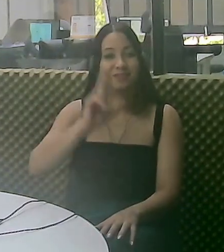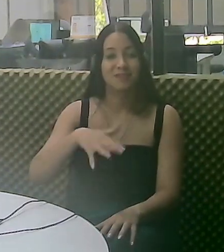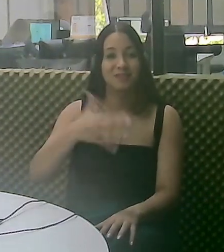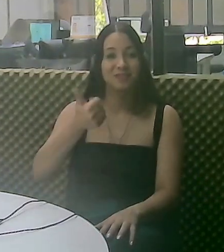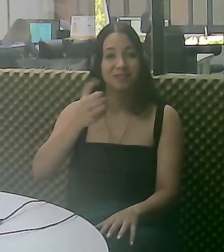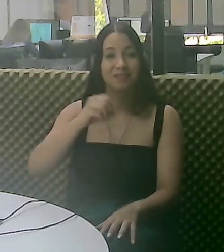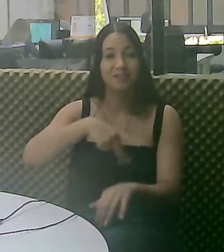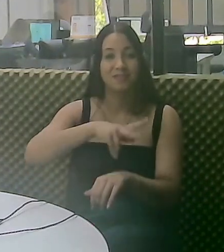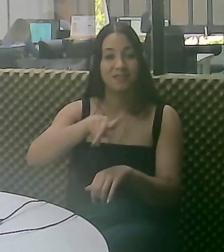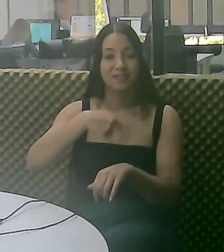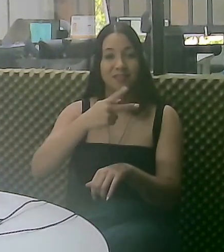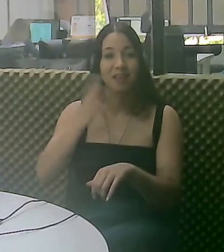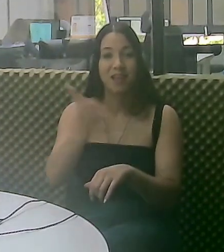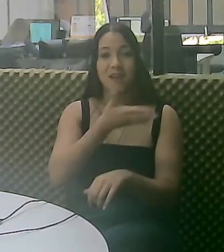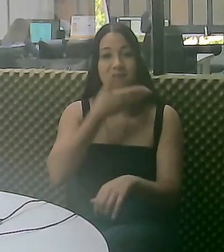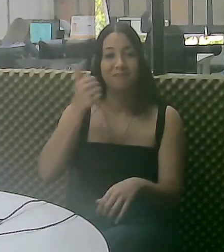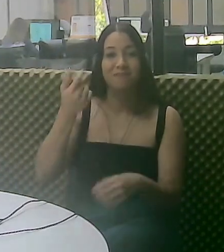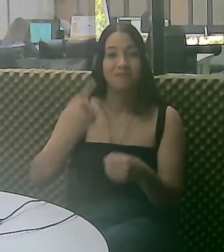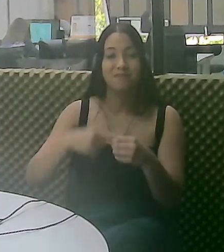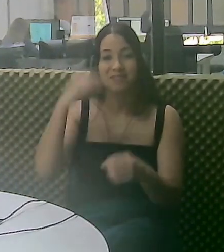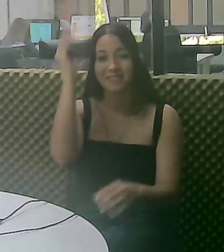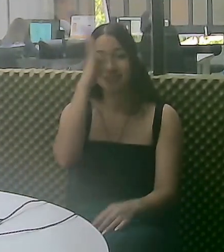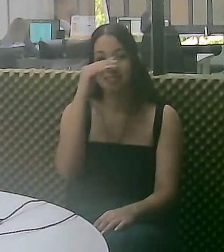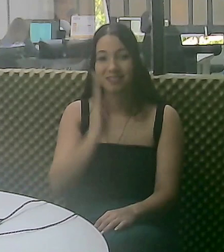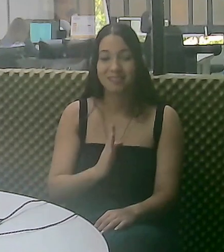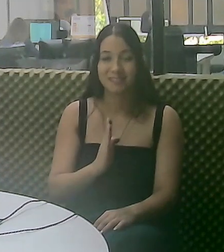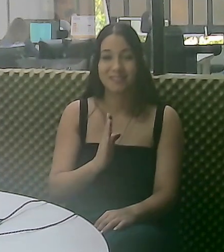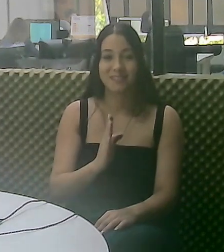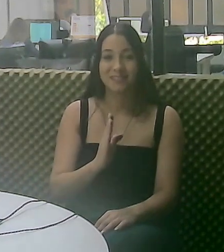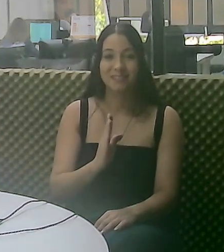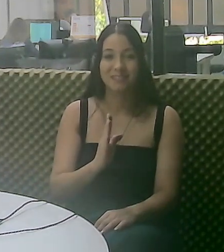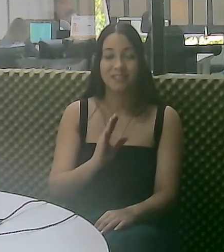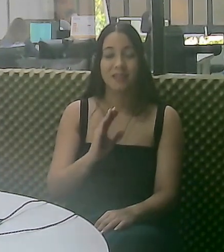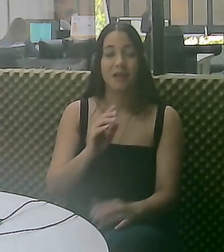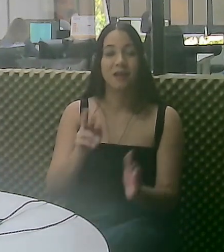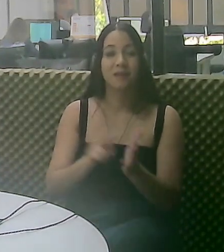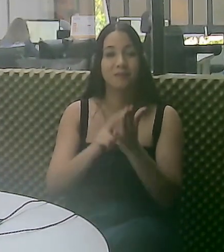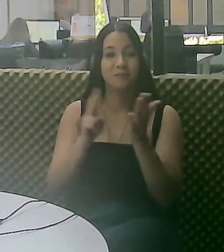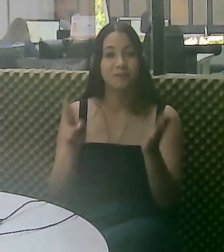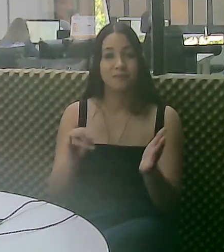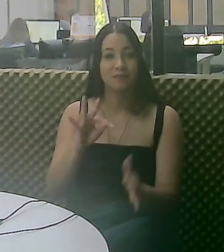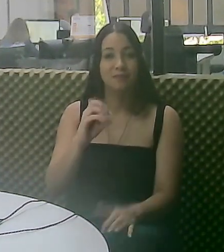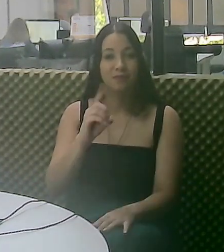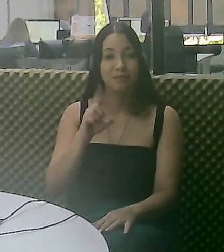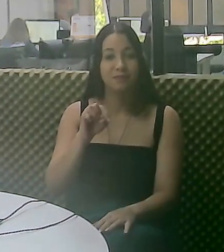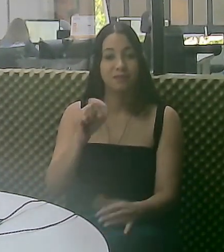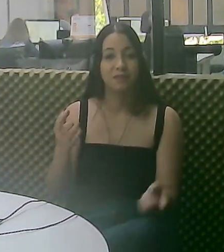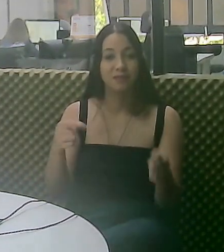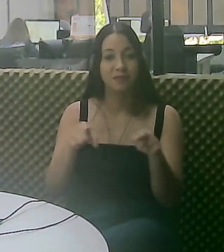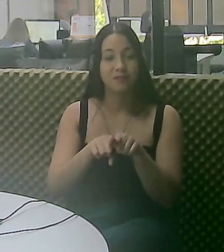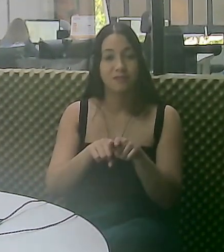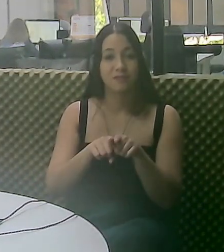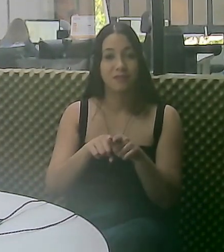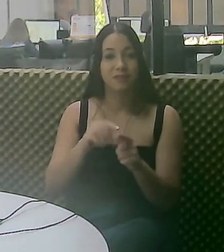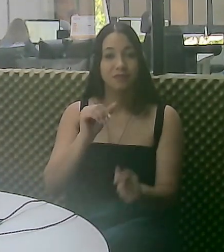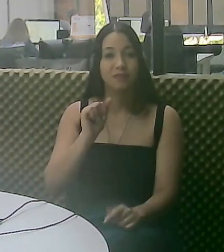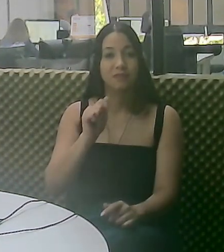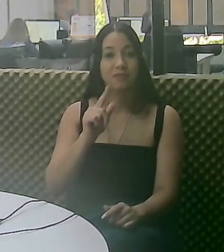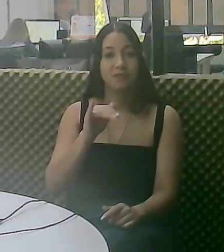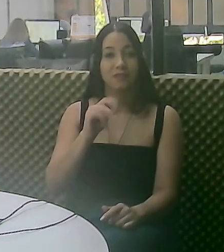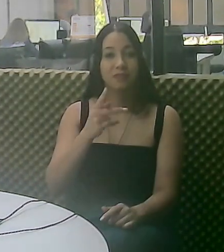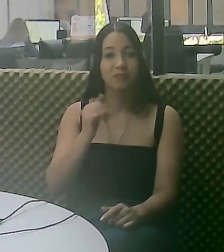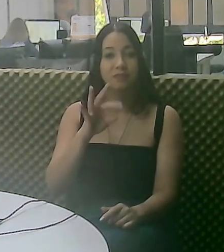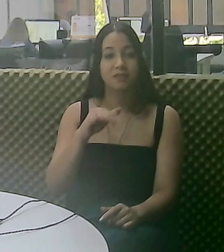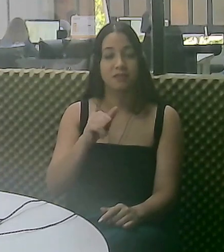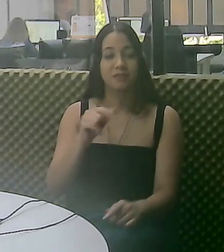10ª do país na lista das melhores cidades do Brasil, realizada pela revista Isto É, em parceria com a Alce Rating.